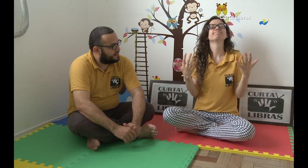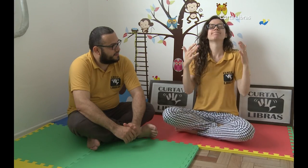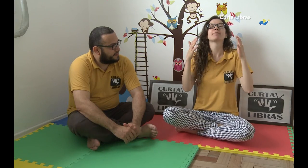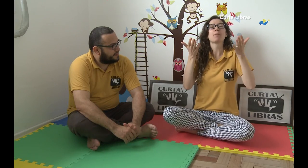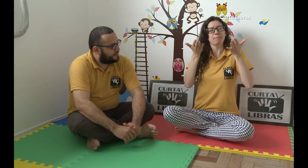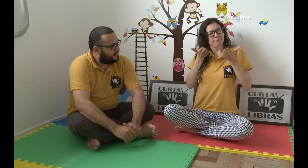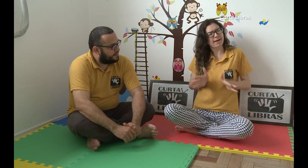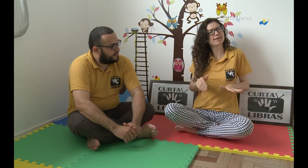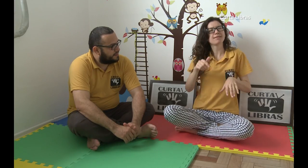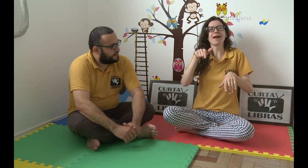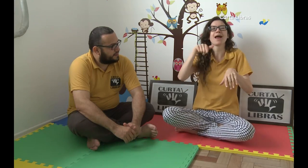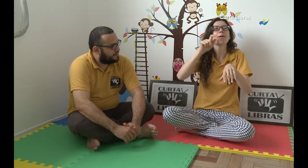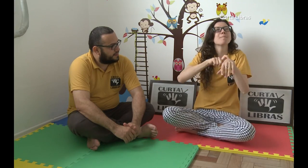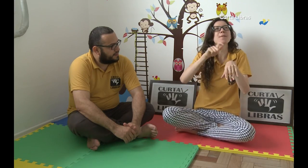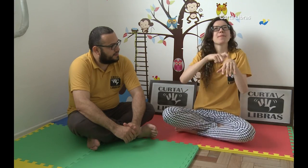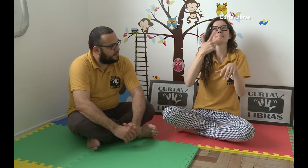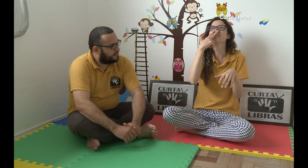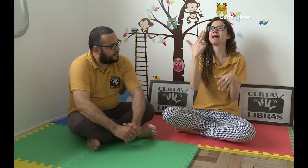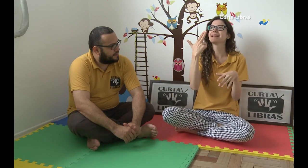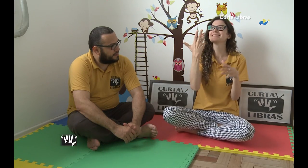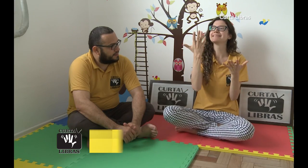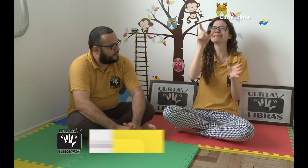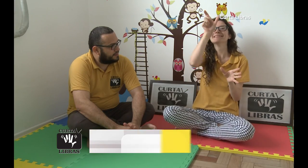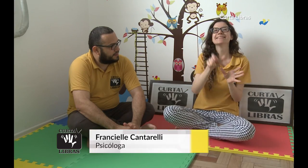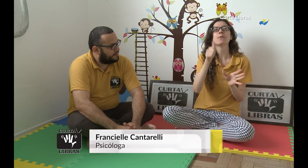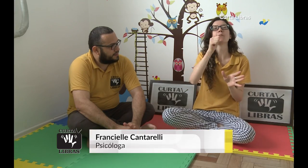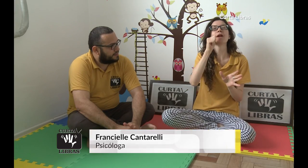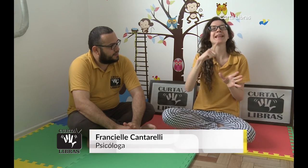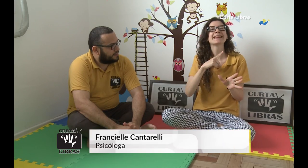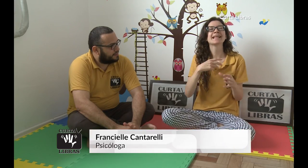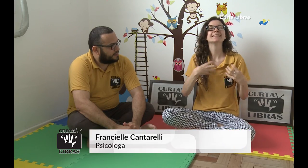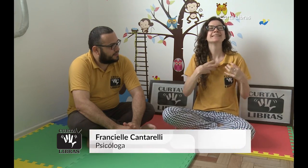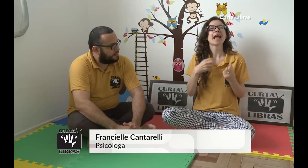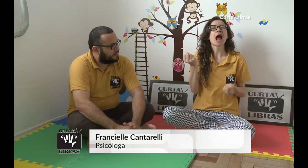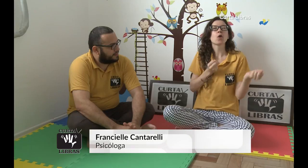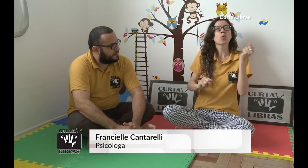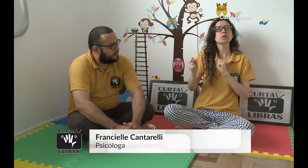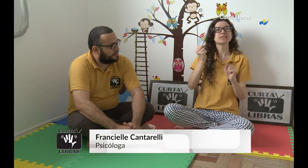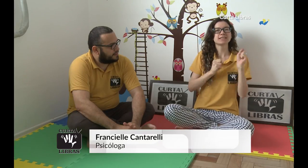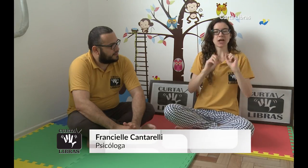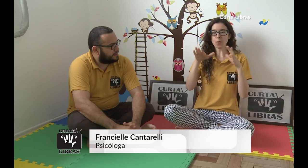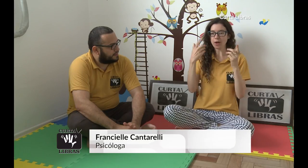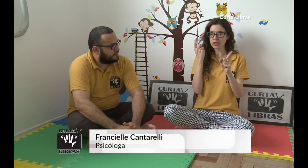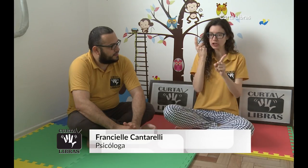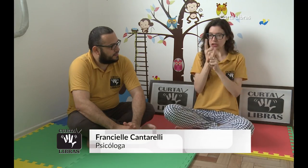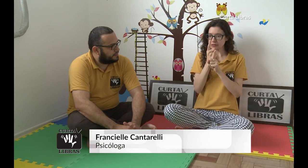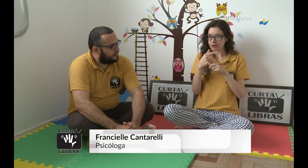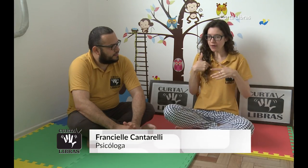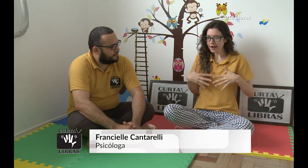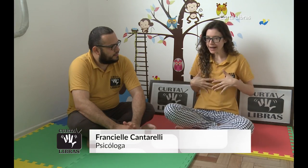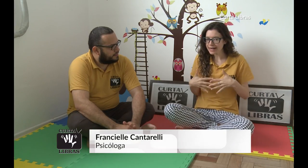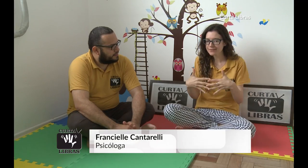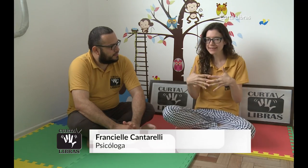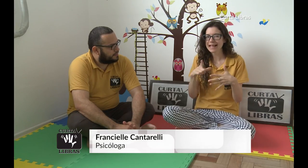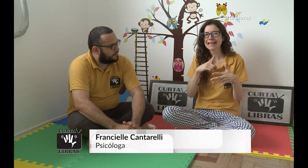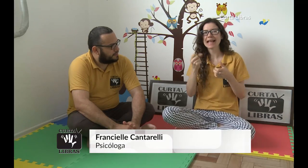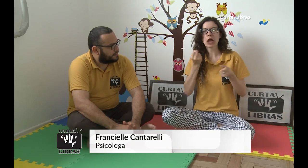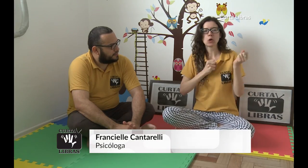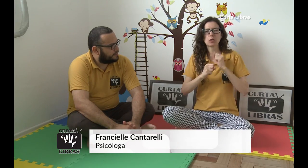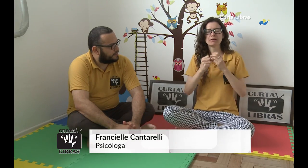experiência com o parto Então, o parto é um momento de muita ansiedade na vida da mulher Porque a partir do momento que ela descobre que